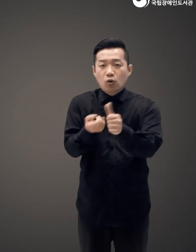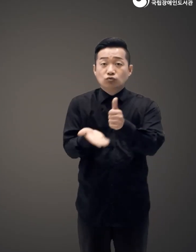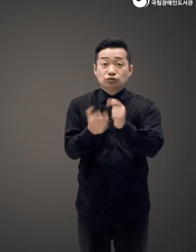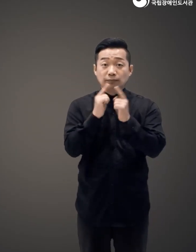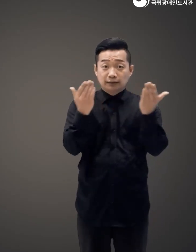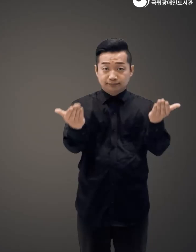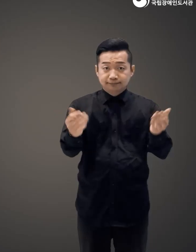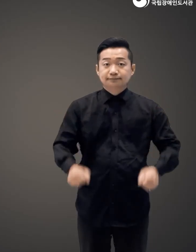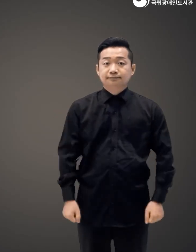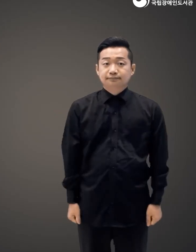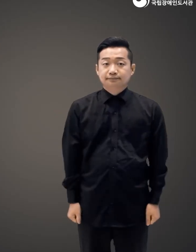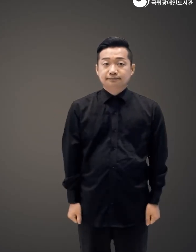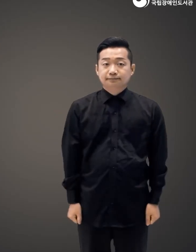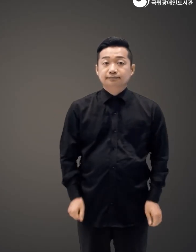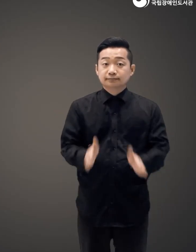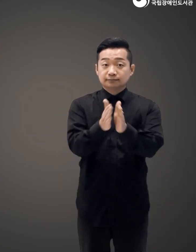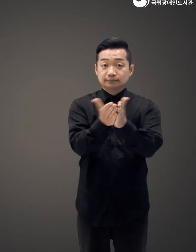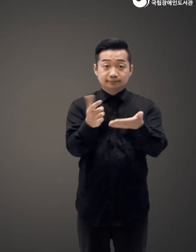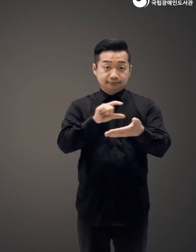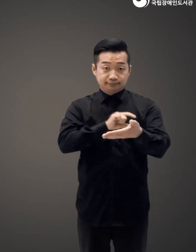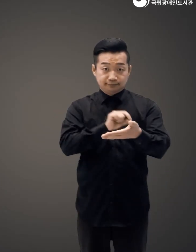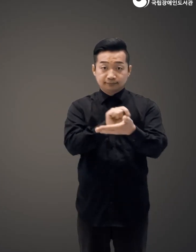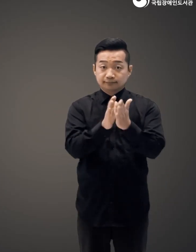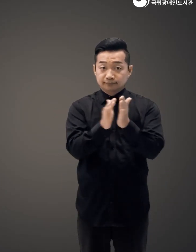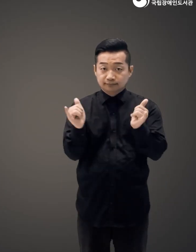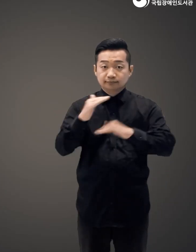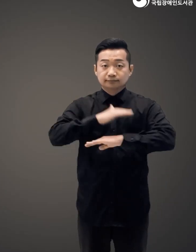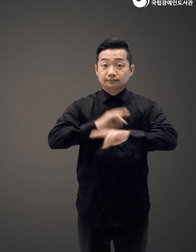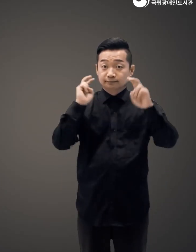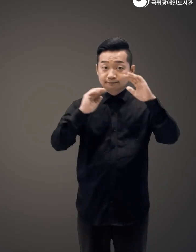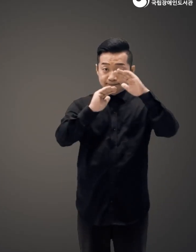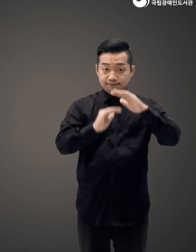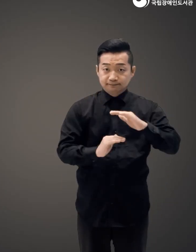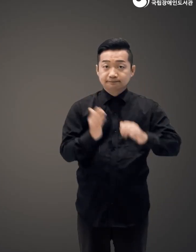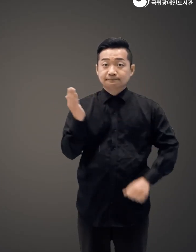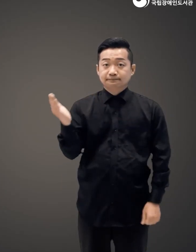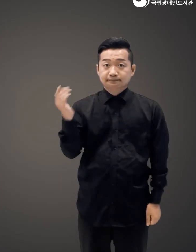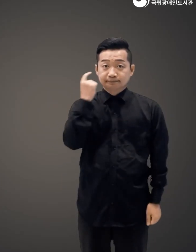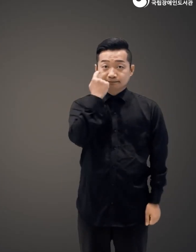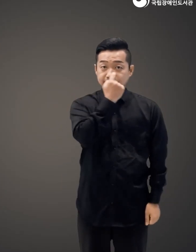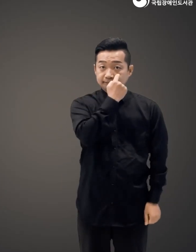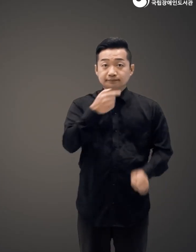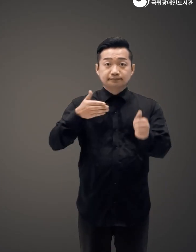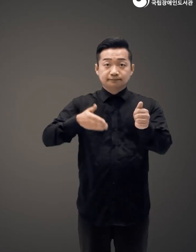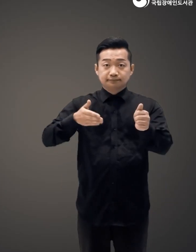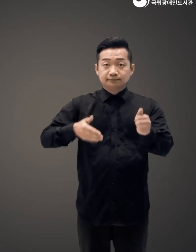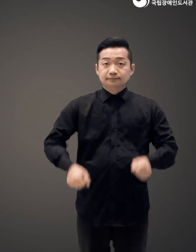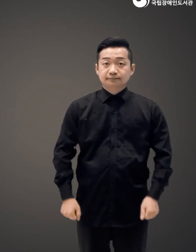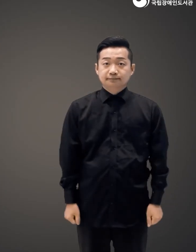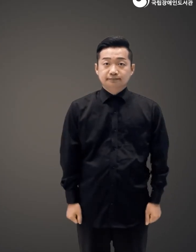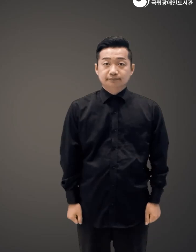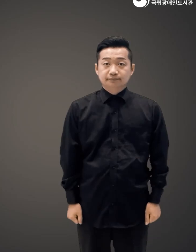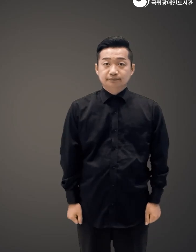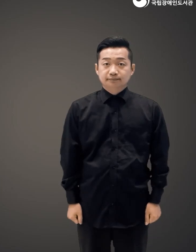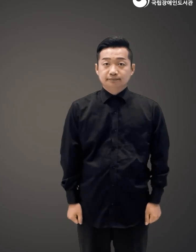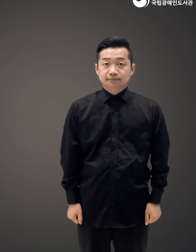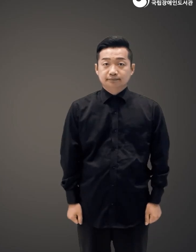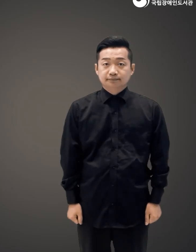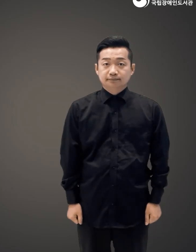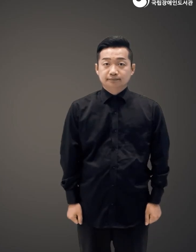추천합니다. 도서명 티처 벨몬트 아카데미의 연쇄살인. 저자 서맨사